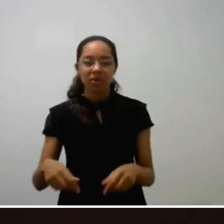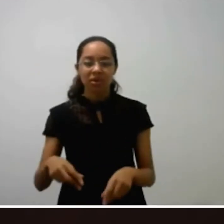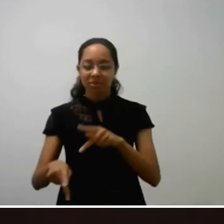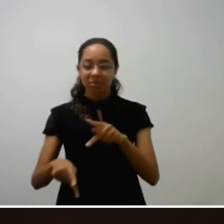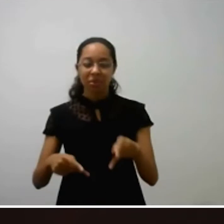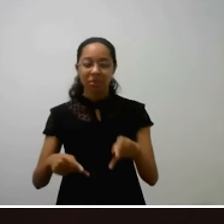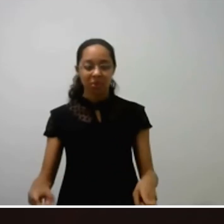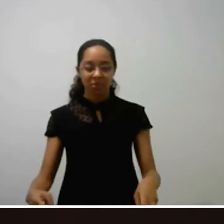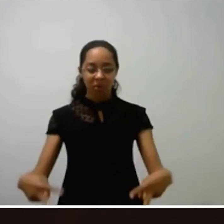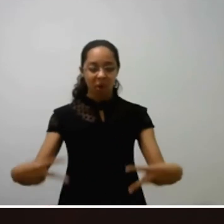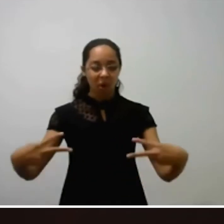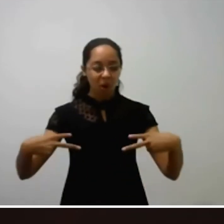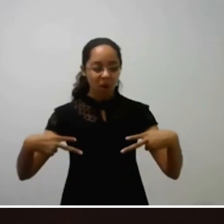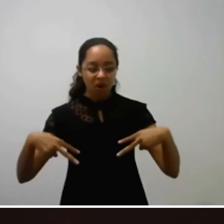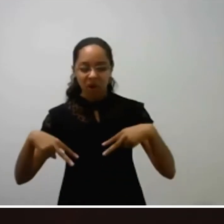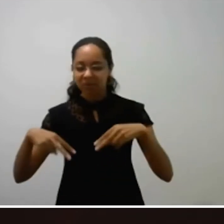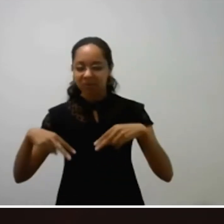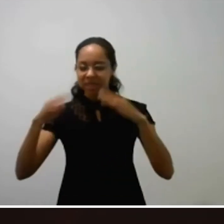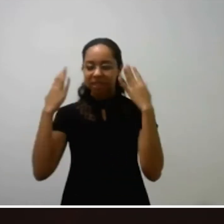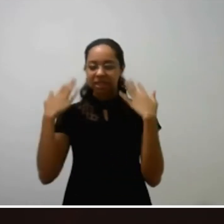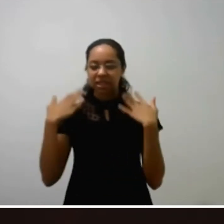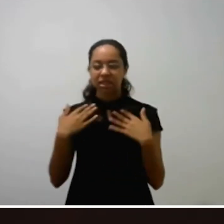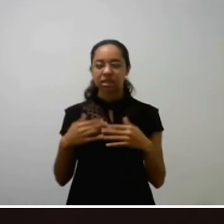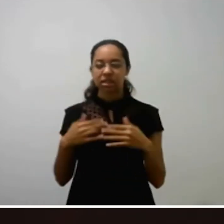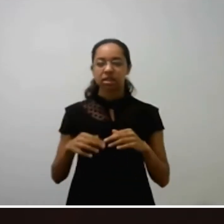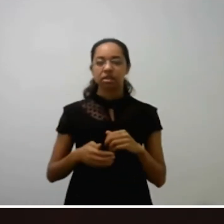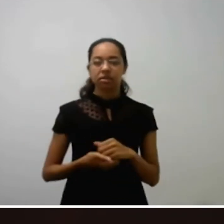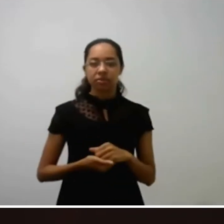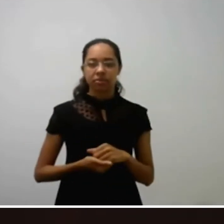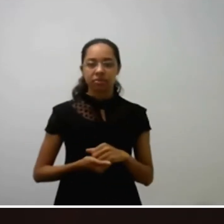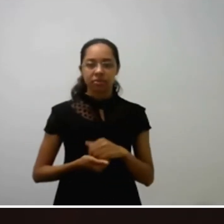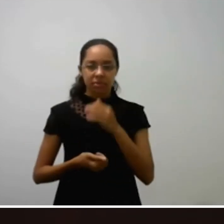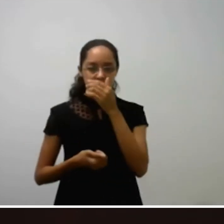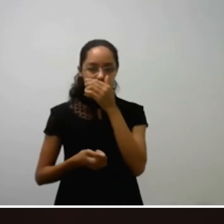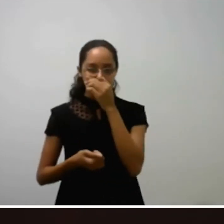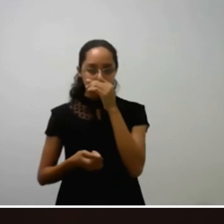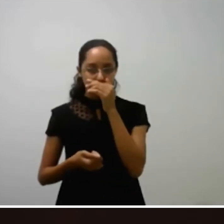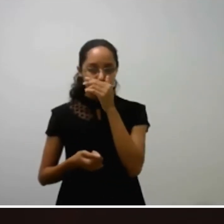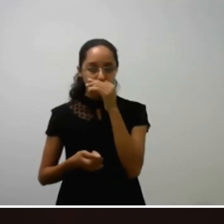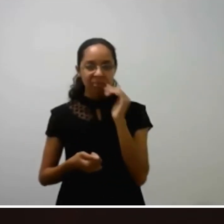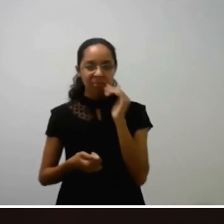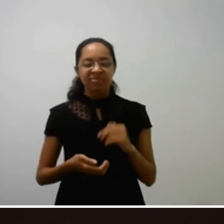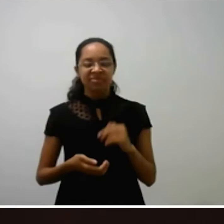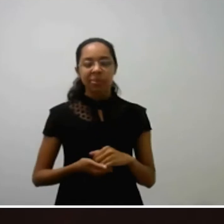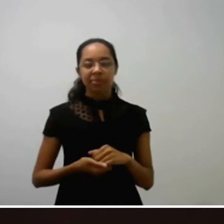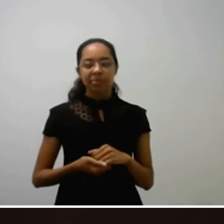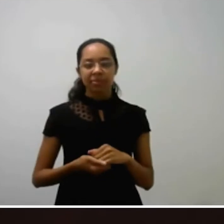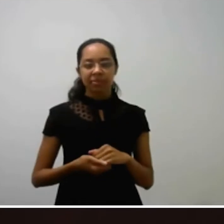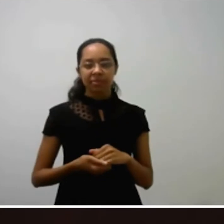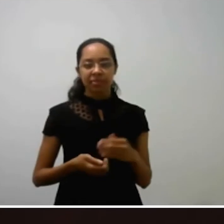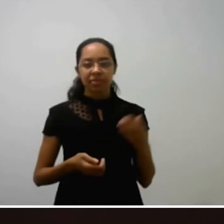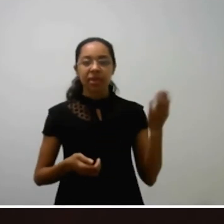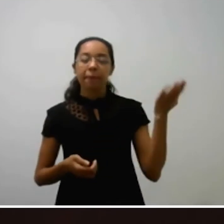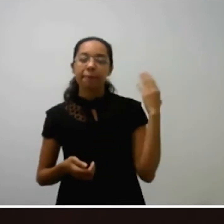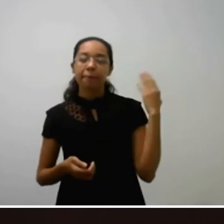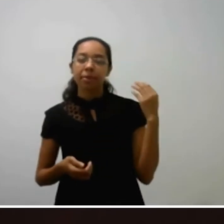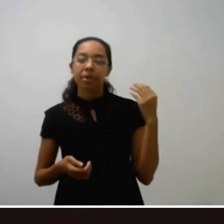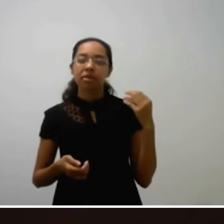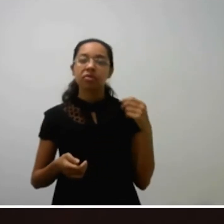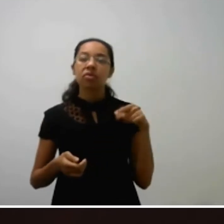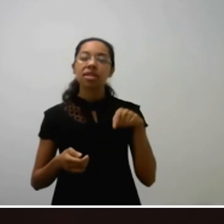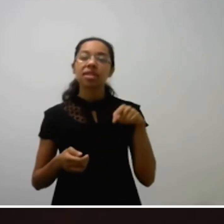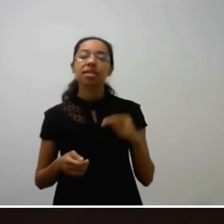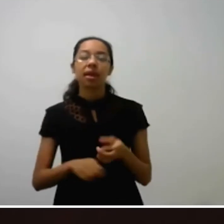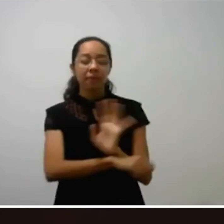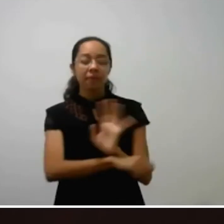era medieval, da Idade Média, desse tempo, você vai ver, né, que a Igreja